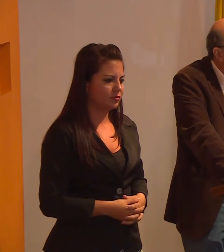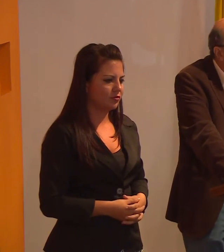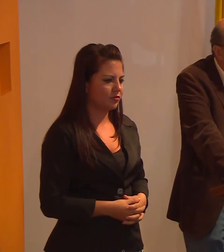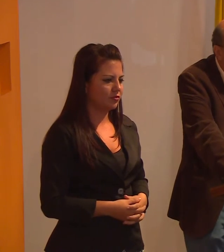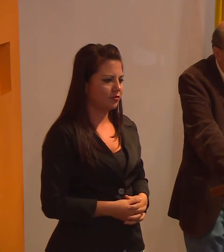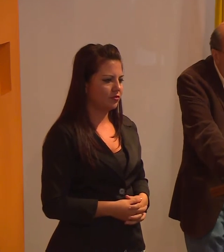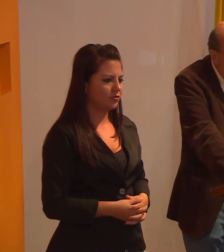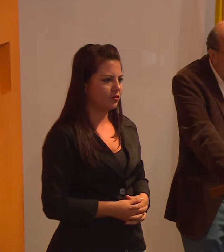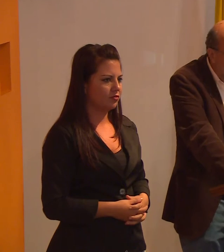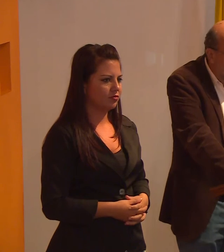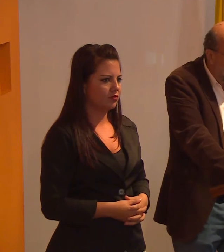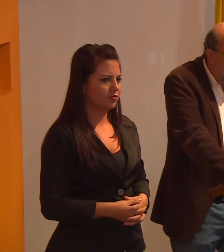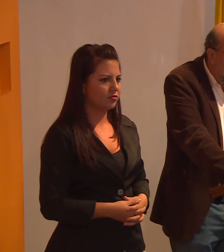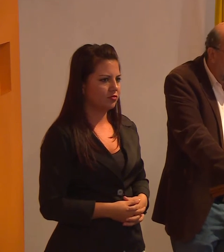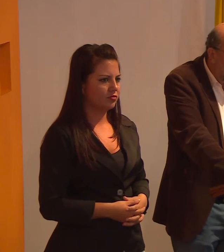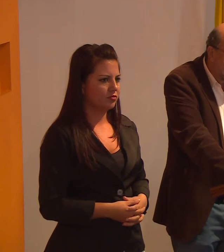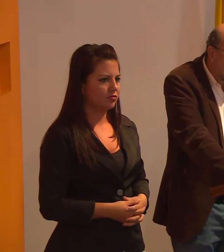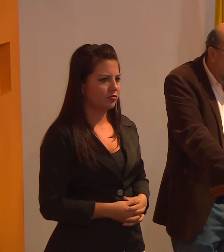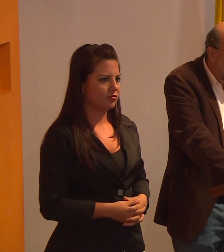Saludamos